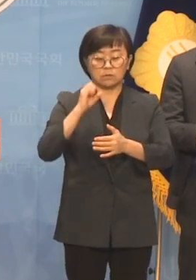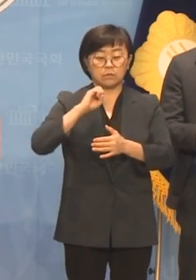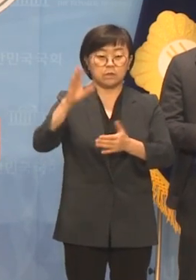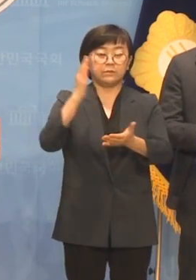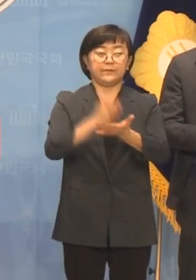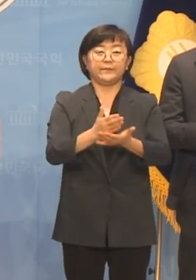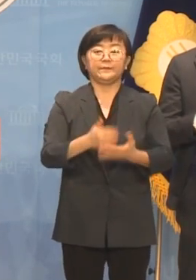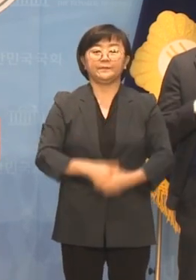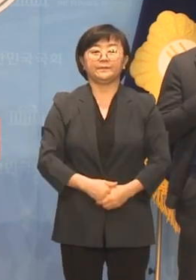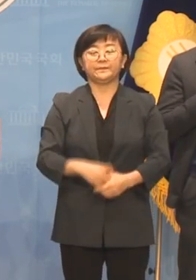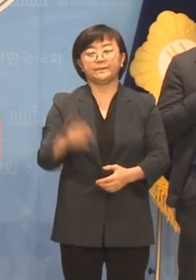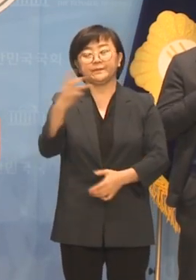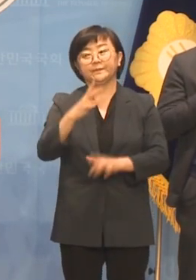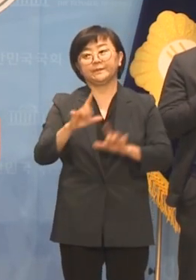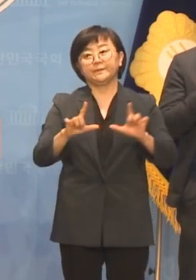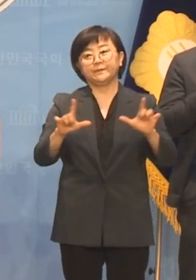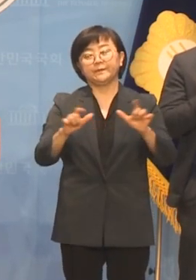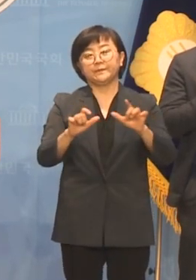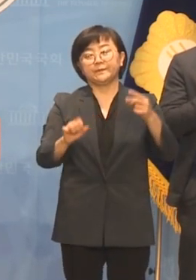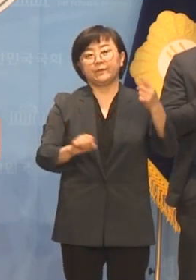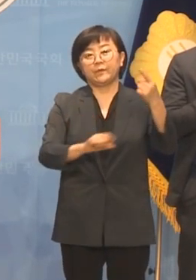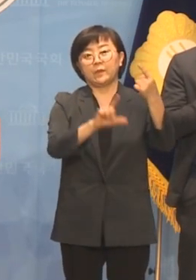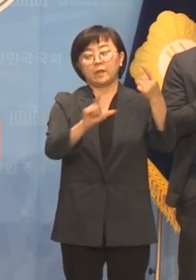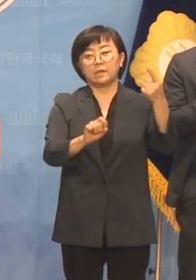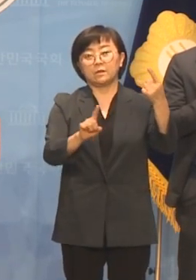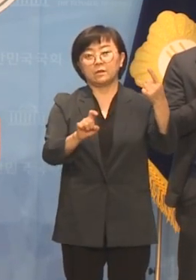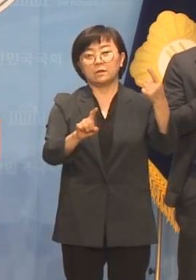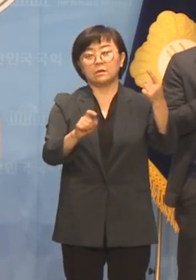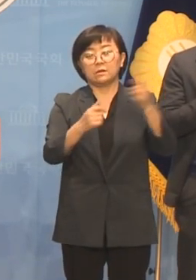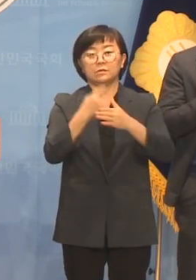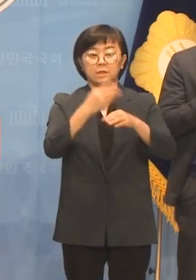됩니다. 2024년 1월 11일